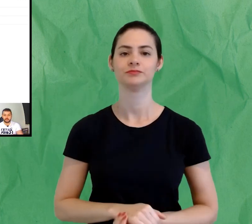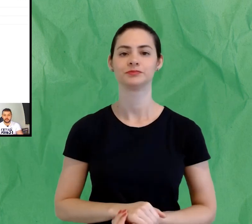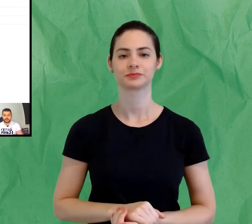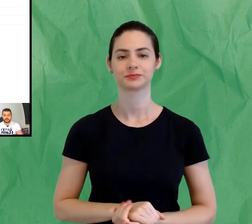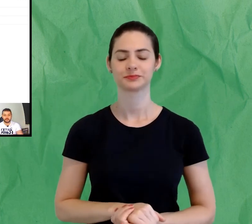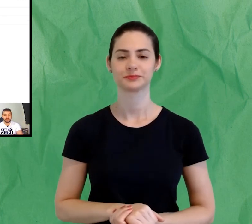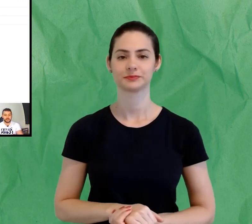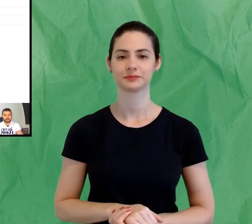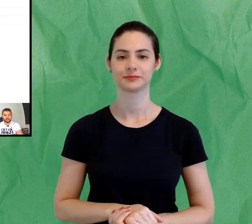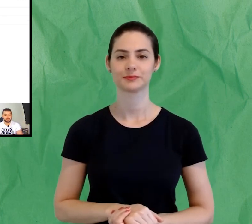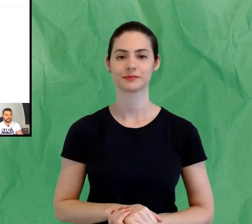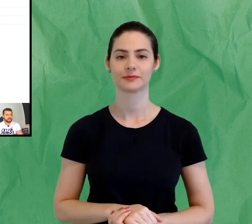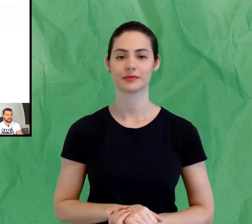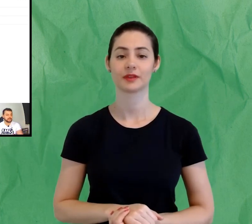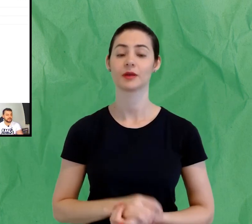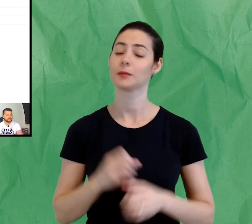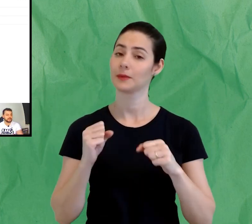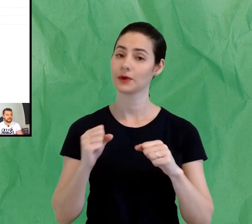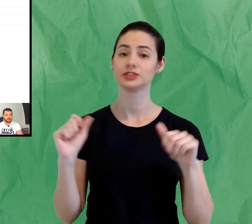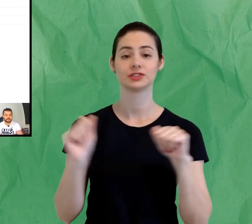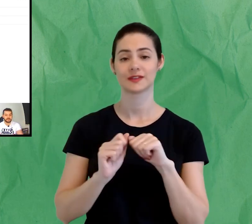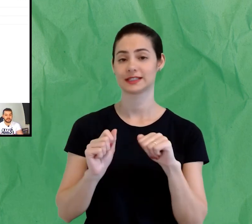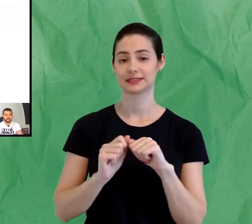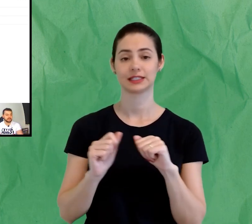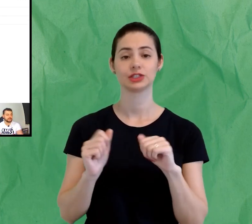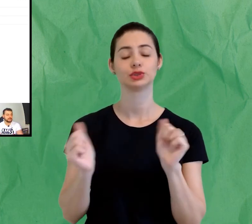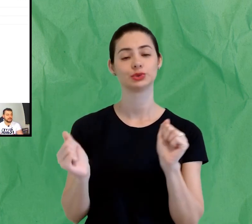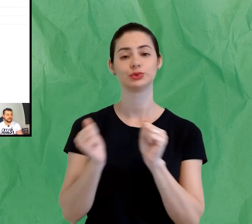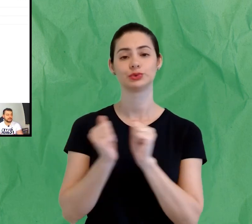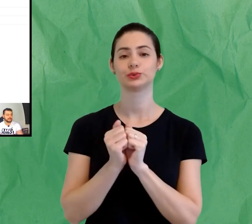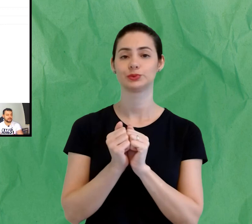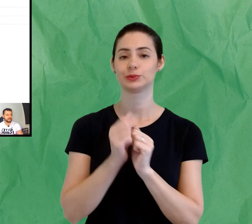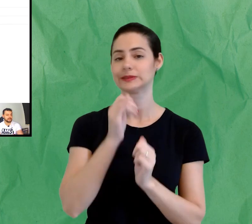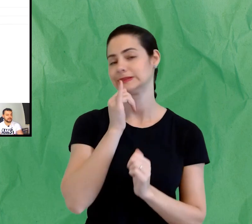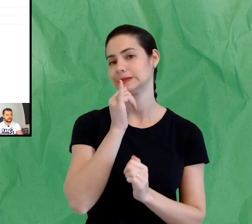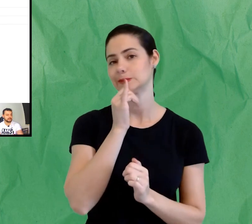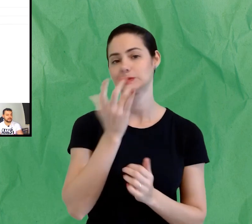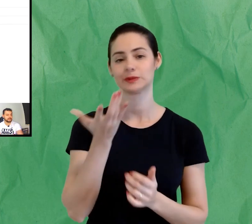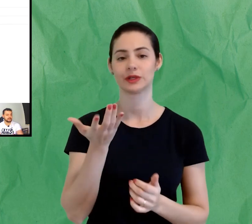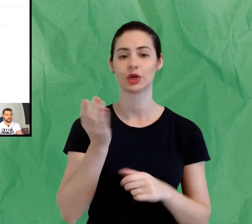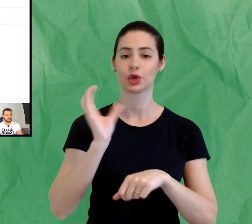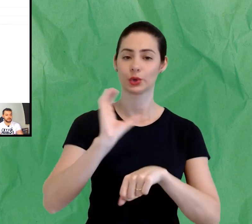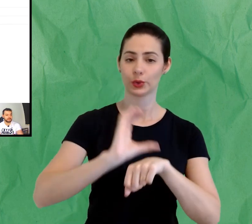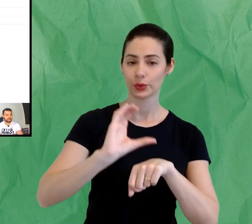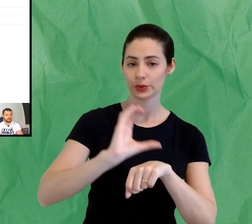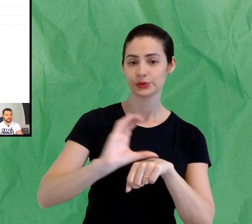valor numérico. Isso poderia ser feito da mesma forma se eu passasse assim, ó, curso,